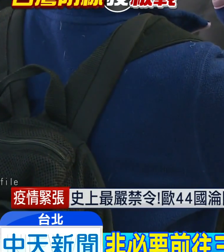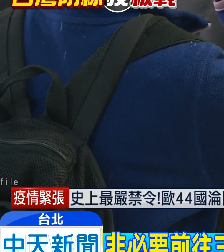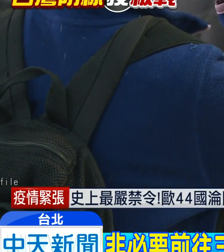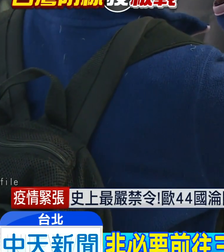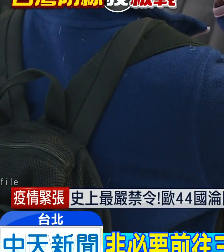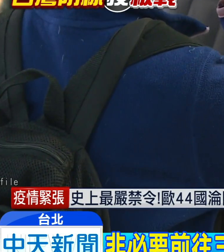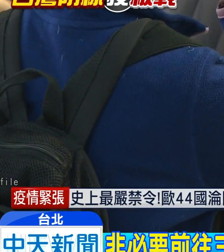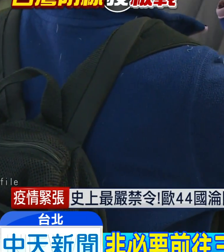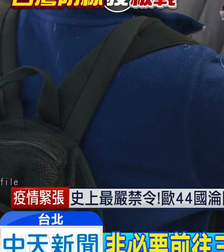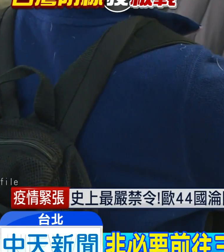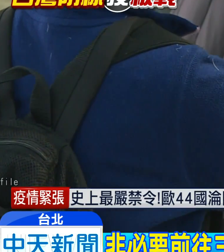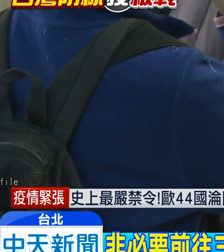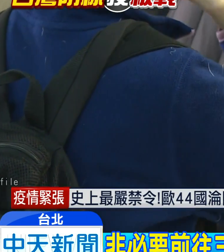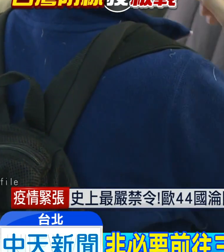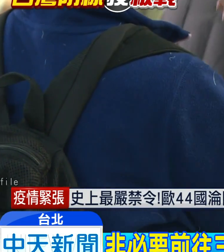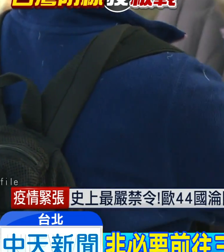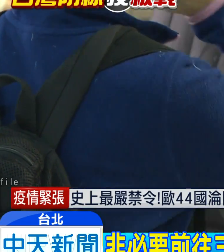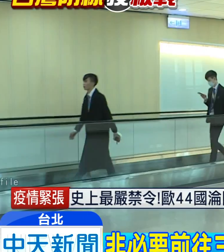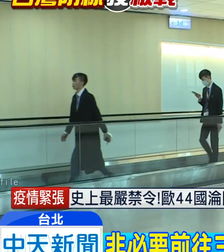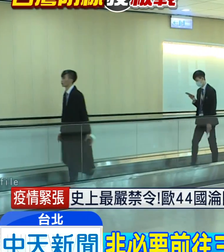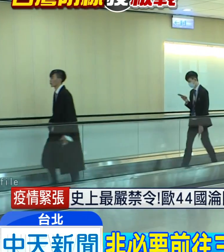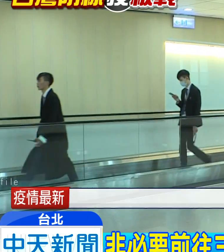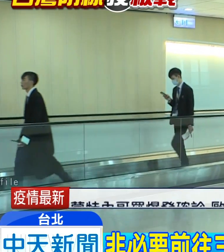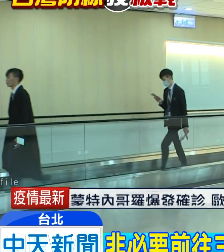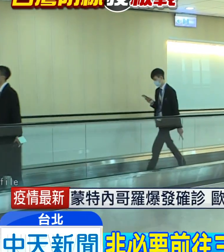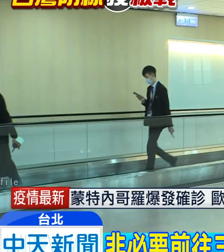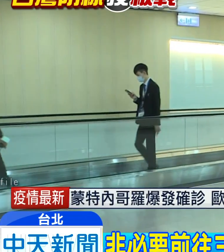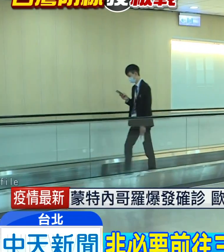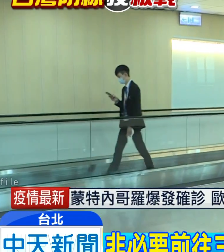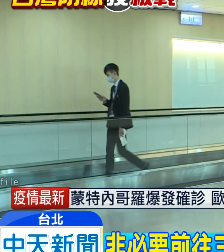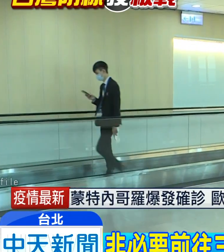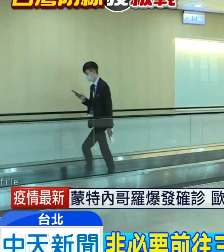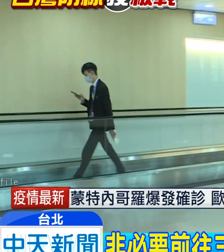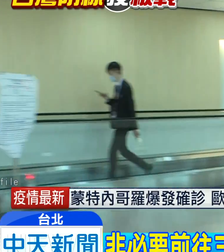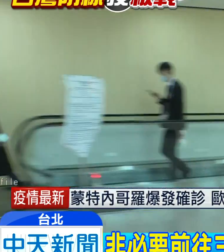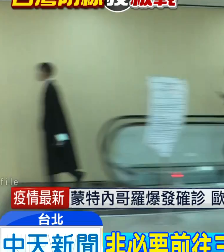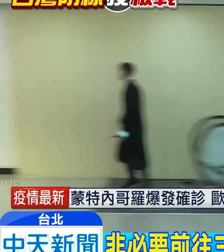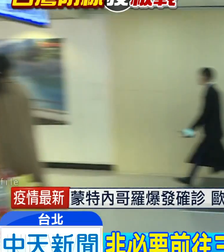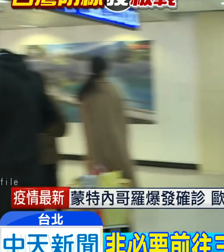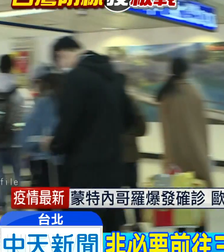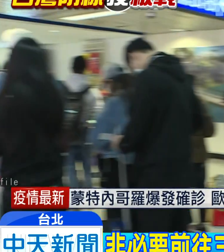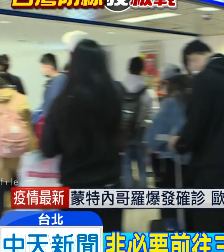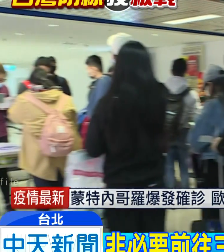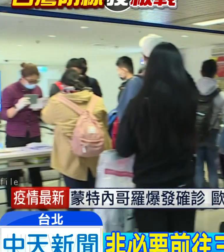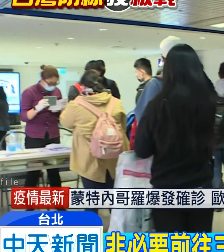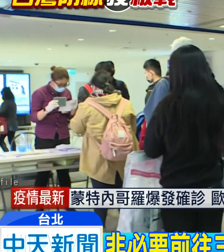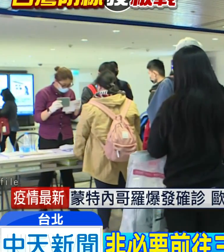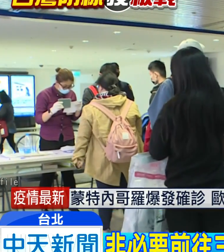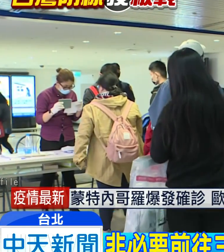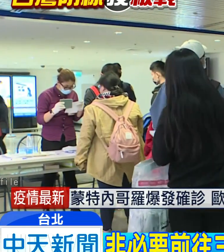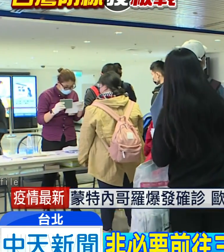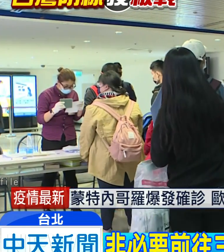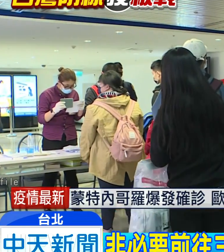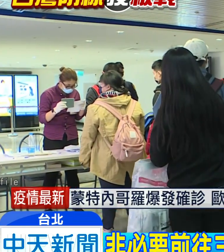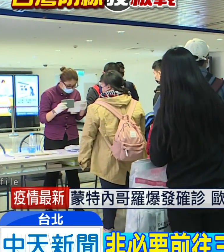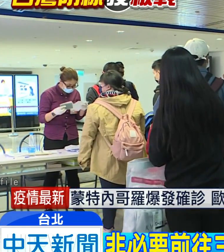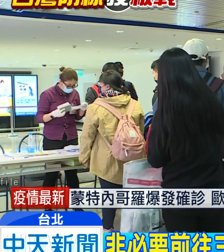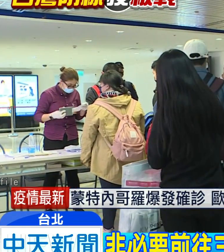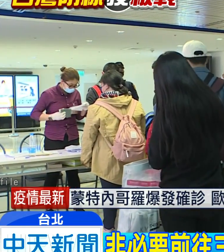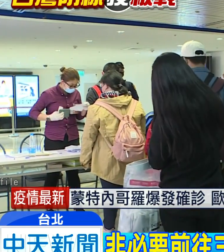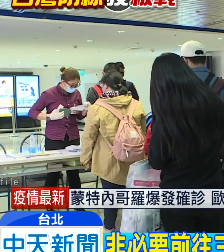3州都是列为第3级警告区域。民众如果非必要性到这些国家旅游，未来恐怕不但没有补偿金，